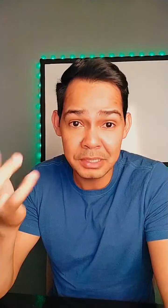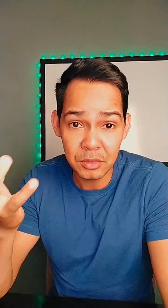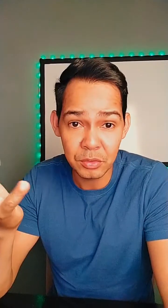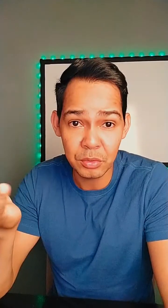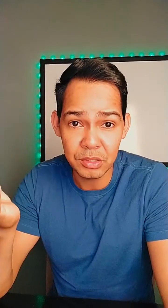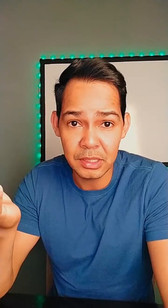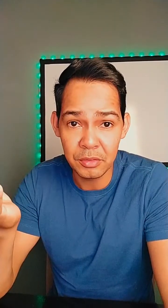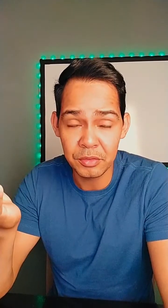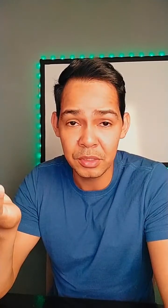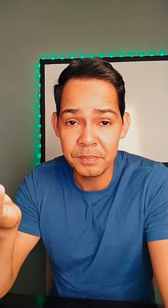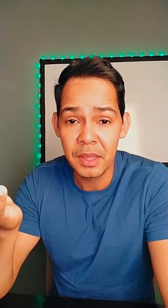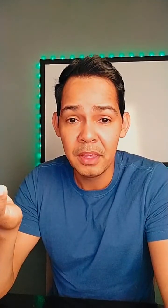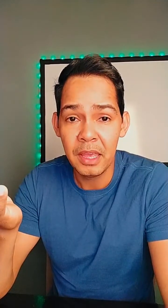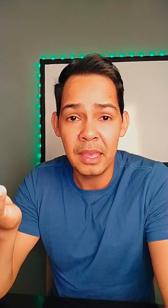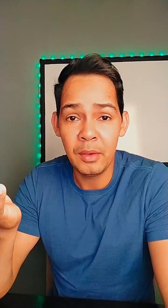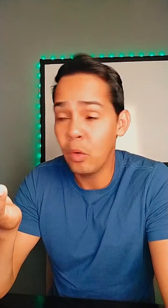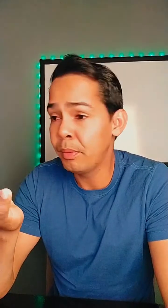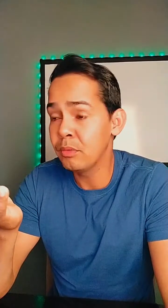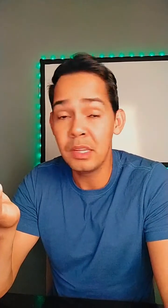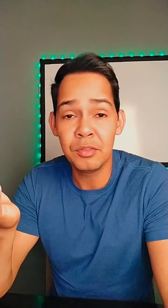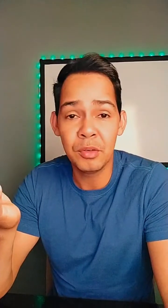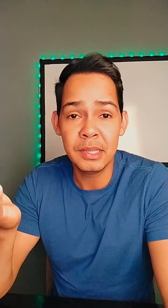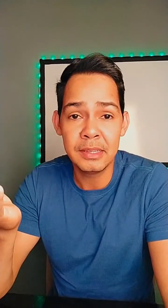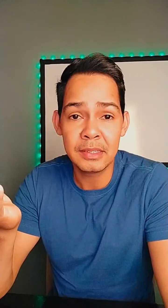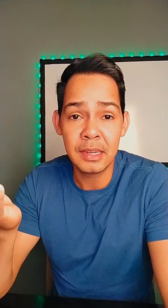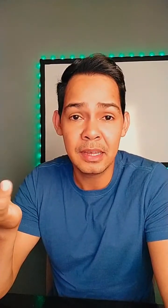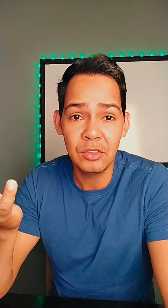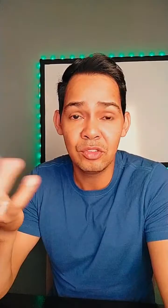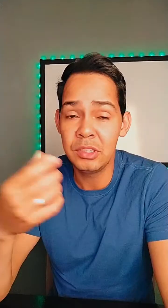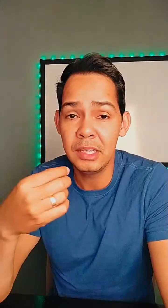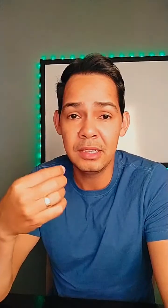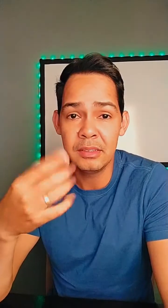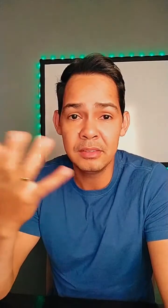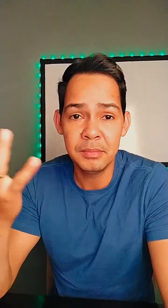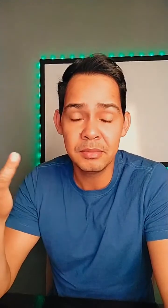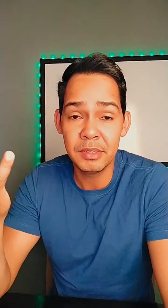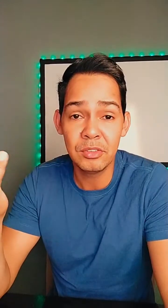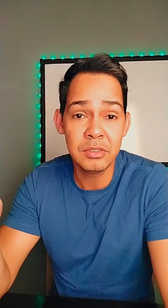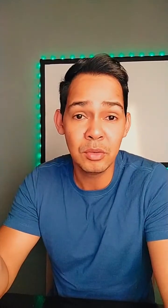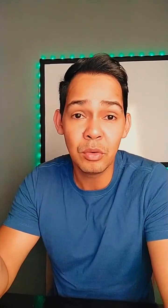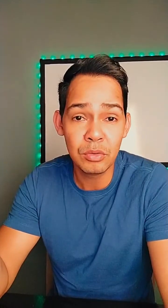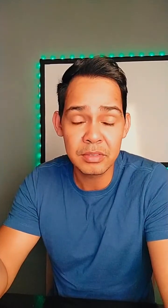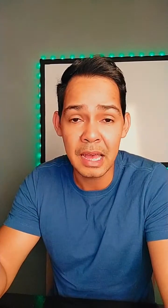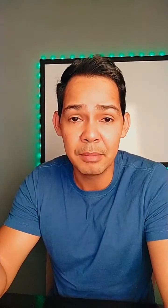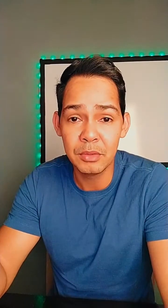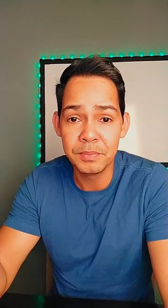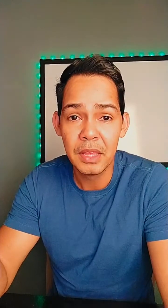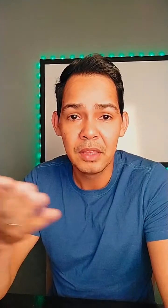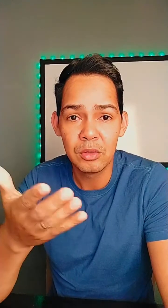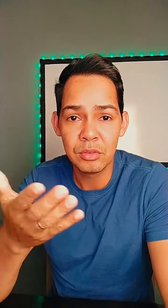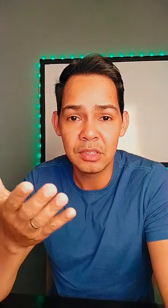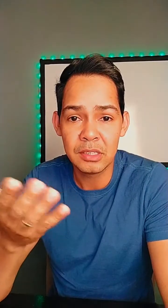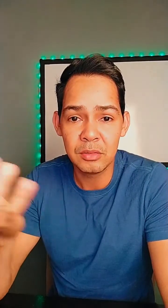estou sem telefone. Eu comprei um telefone, ele ainda está na garantia e ele simplesmente desligou no sábado. Eu estou usando aqui o telefone